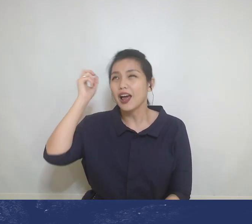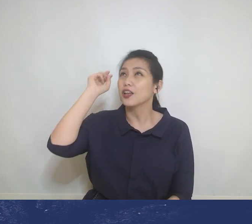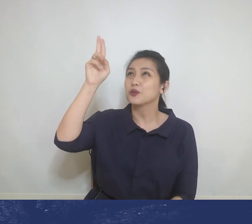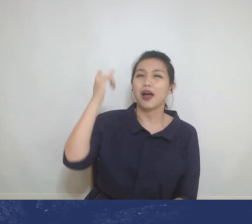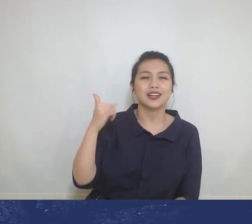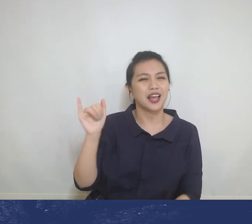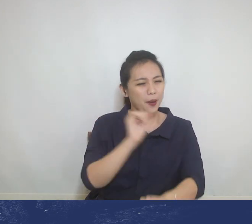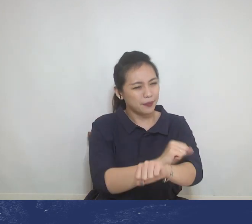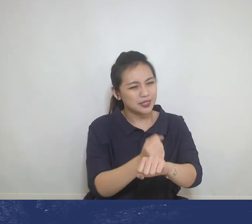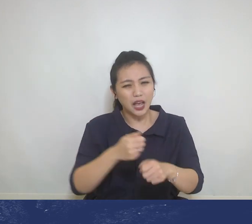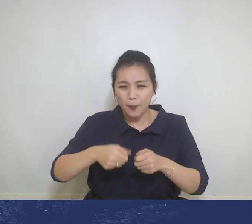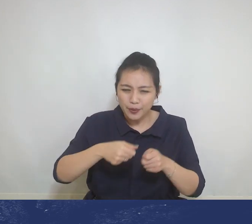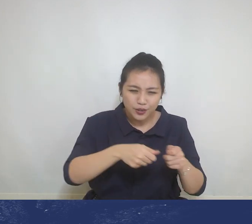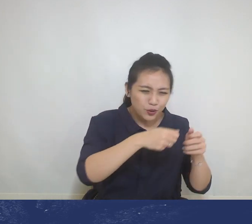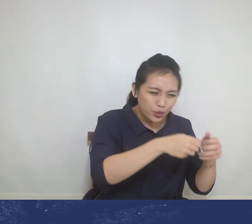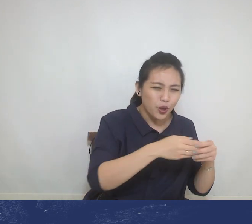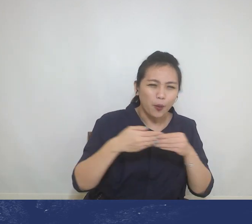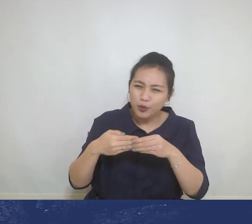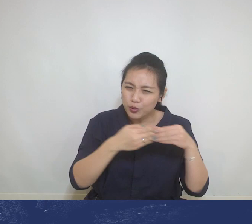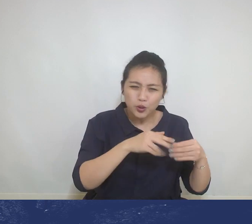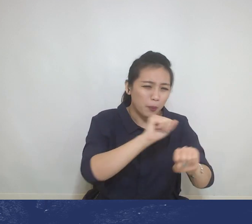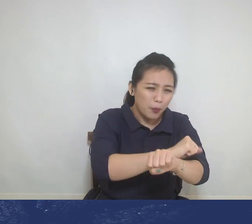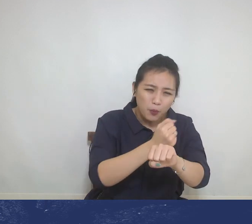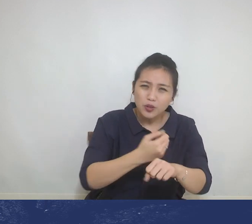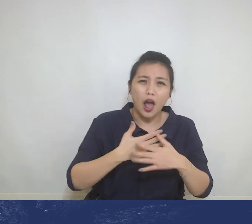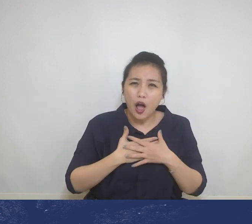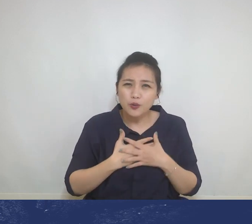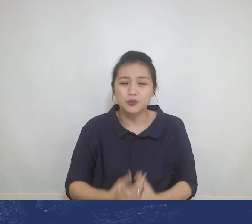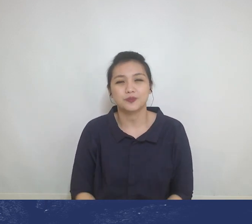karena Tuhan yang bisa. Tuhan yang memampukan.